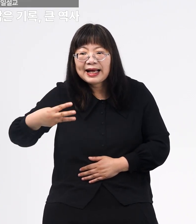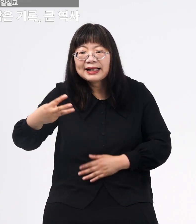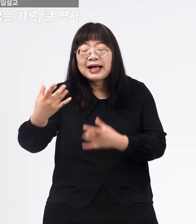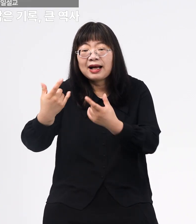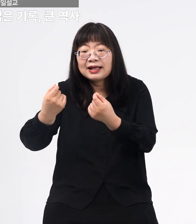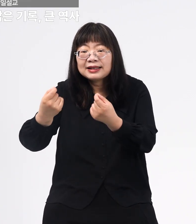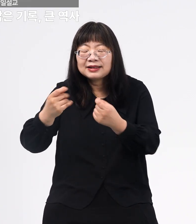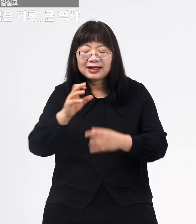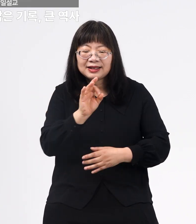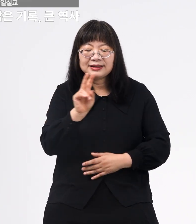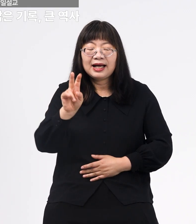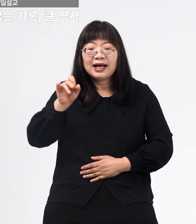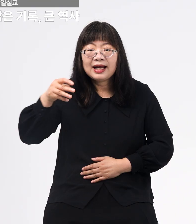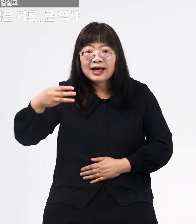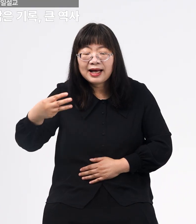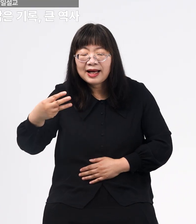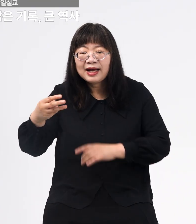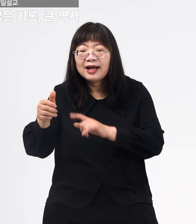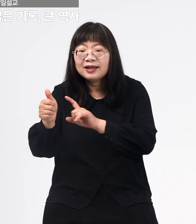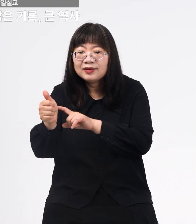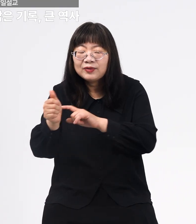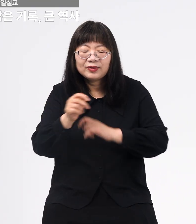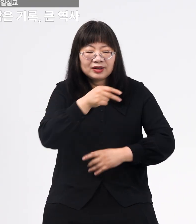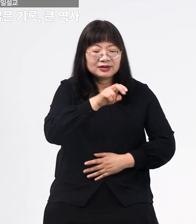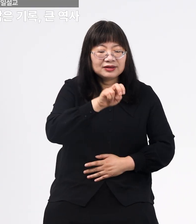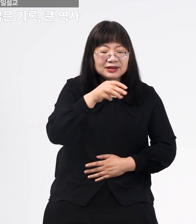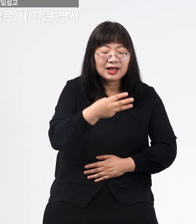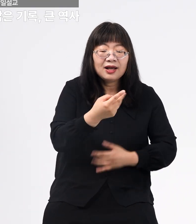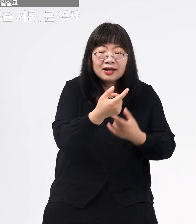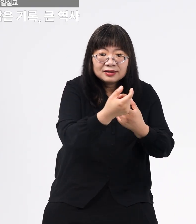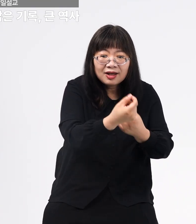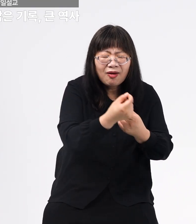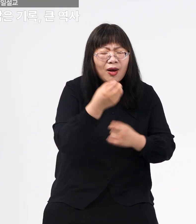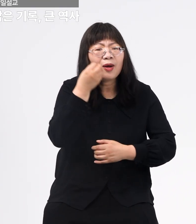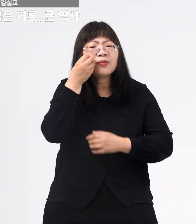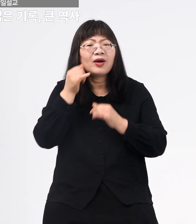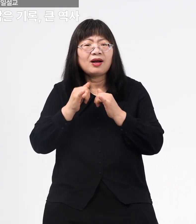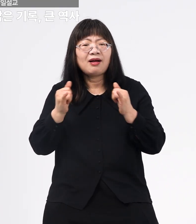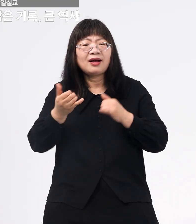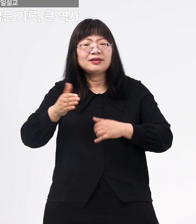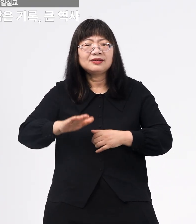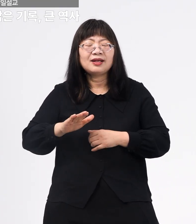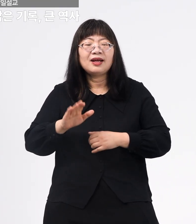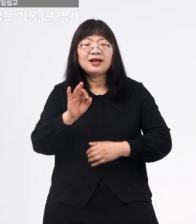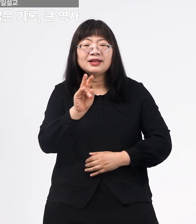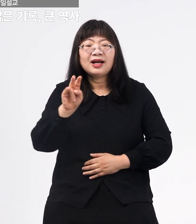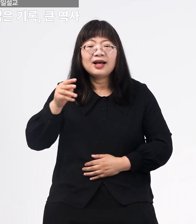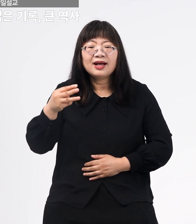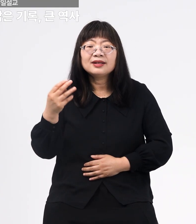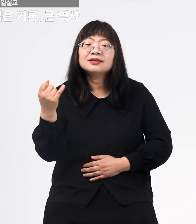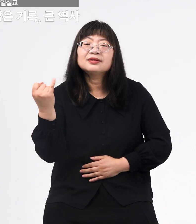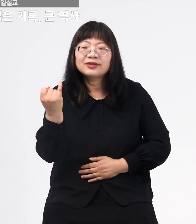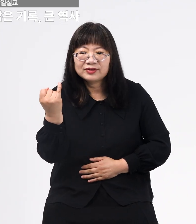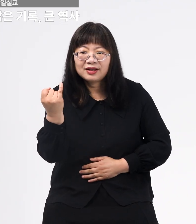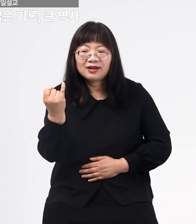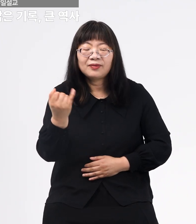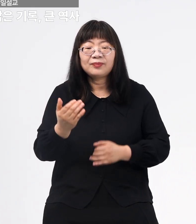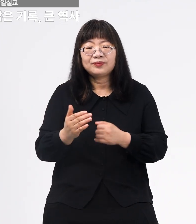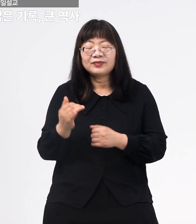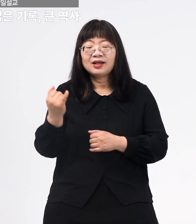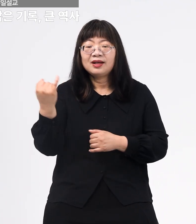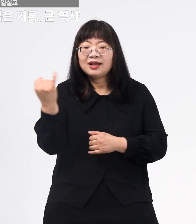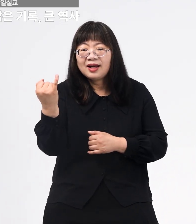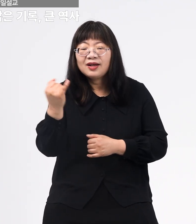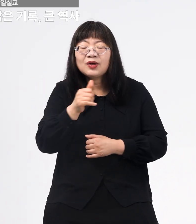이 야엘 또한 삼갈 못지않게 신비스러운 인물인데 여자입니다. 그래서 야엘에 대해서